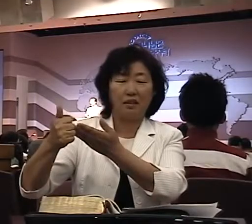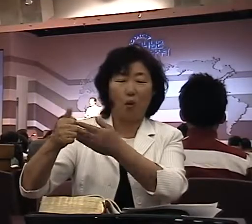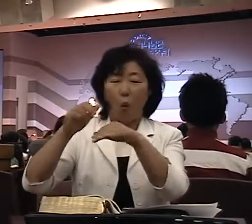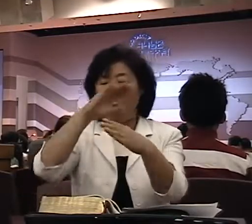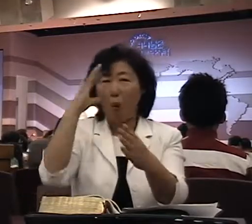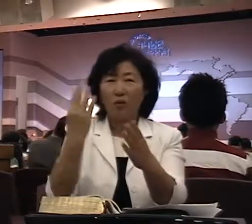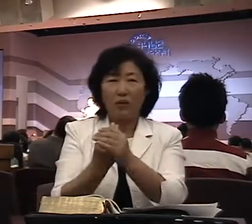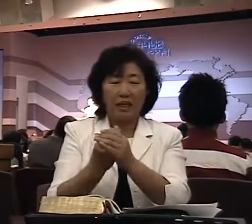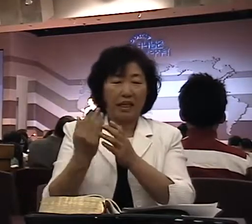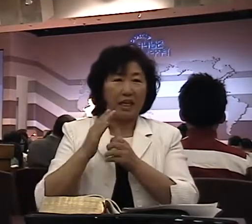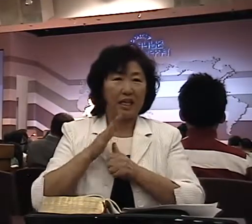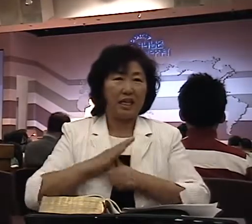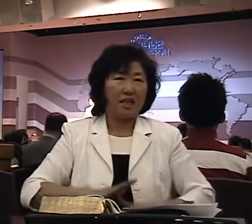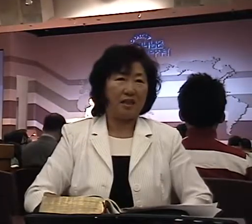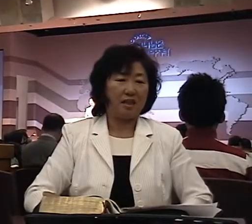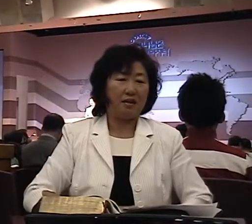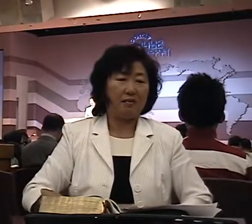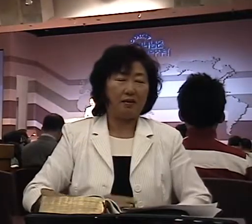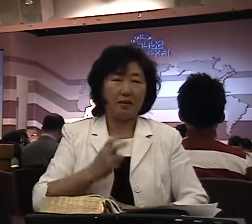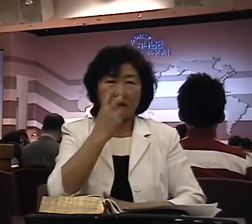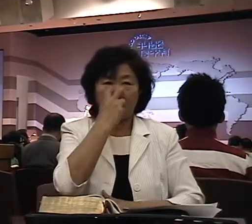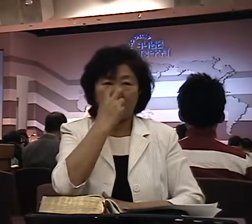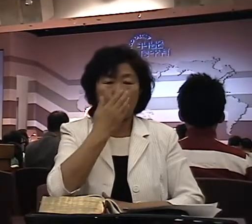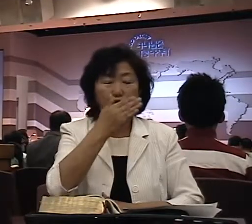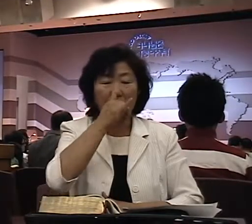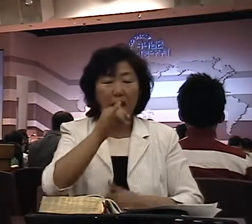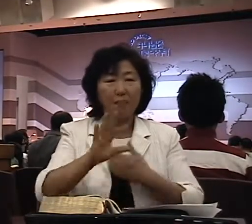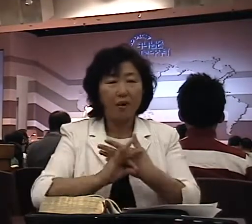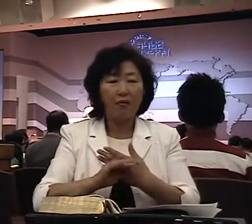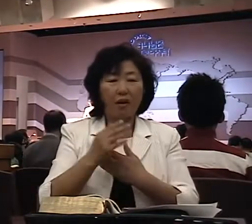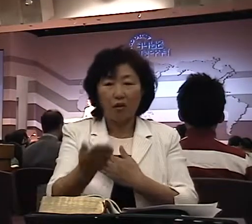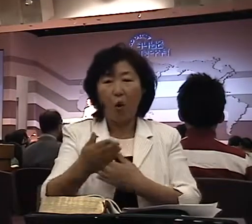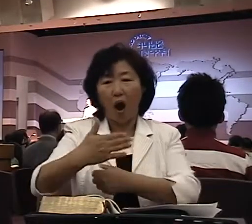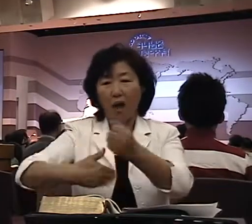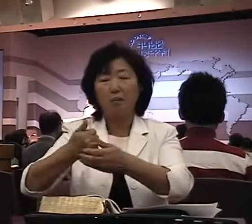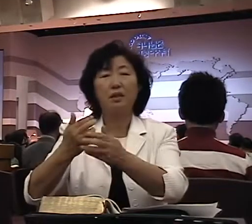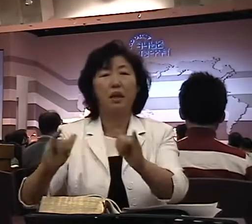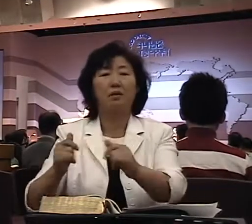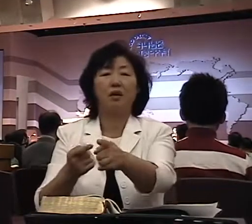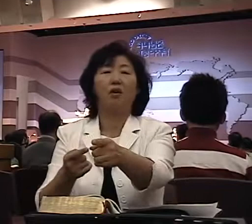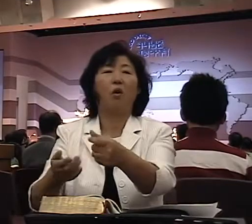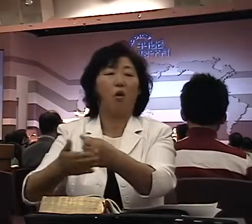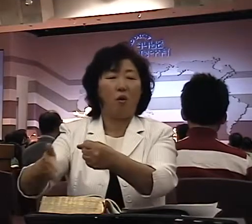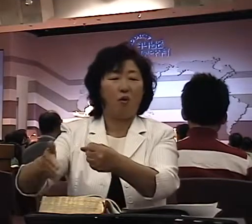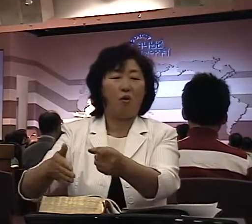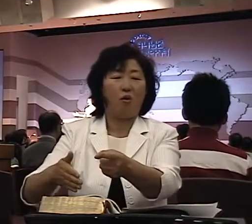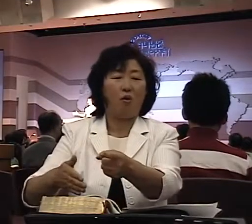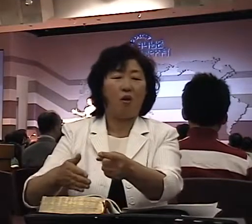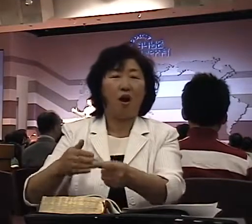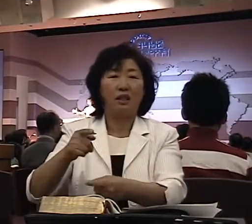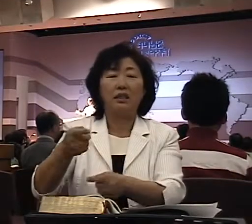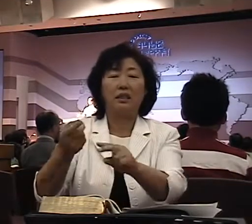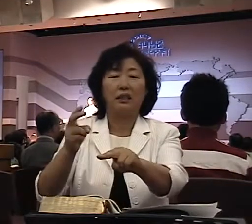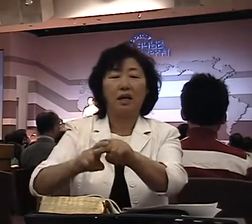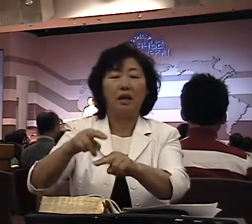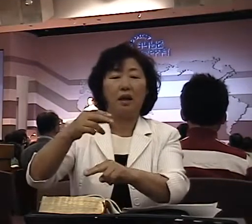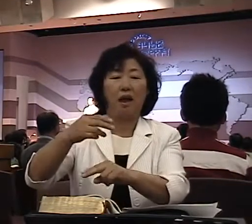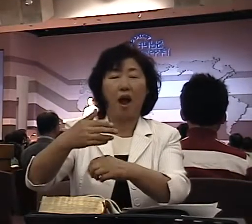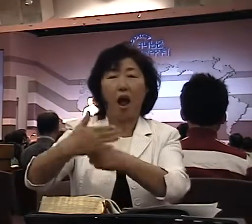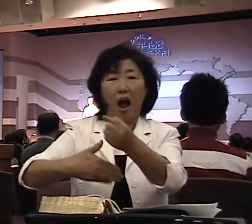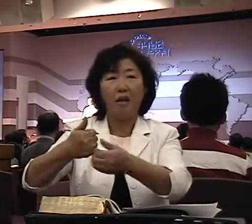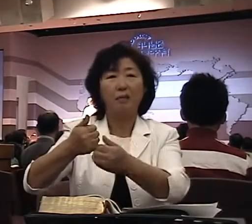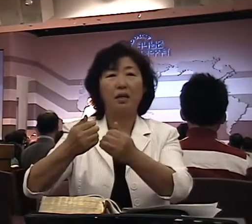그 인내를 지킬 수만 있다면 너 하나님의 사람아, 너로 인하여서 그 자리에서도 하나님의 나라가 펼쳐질